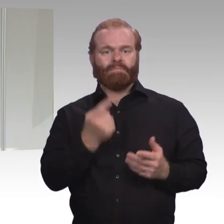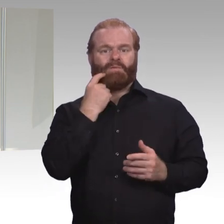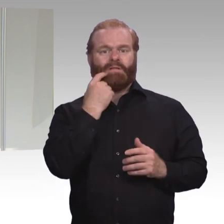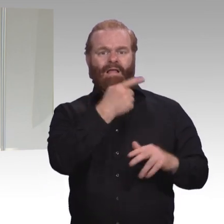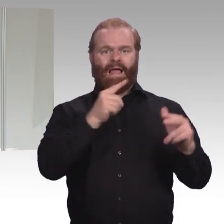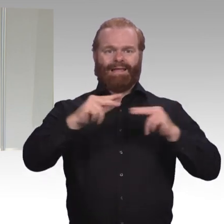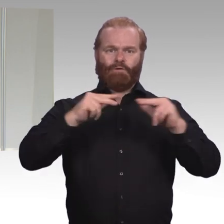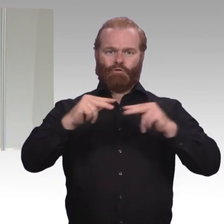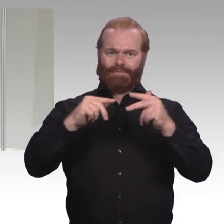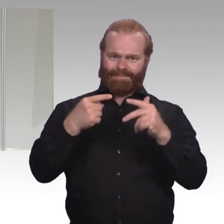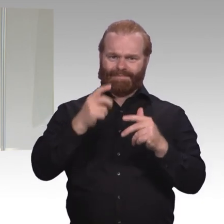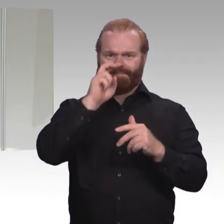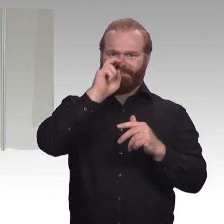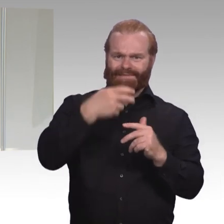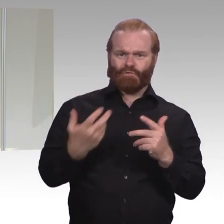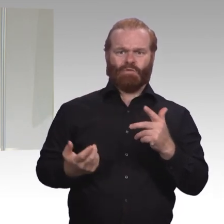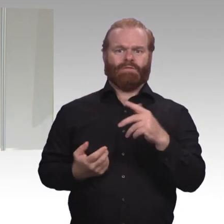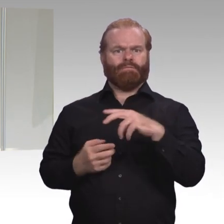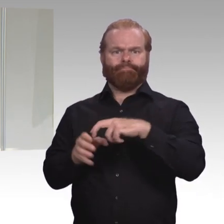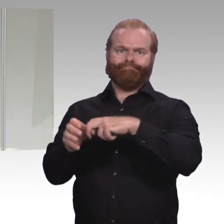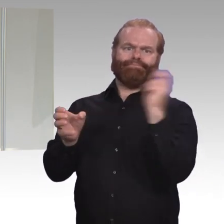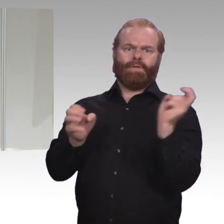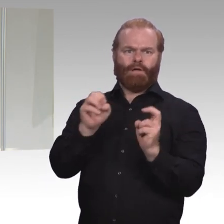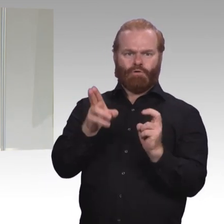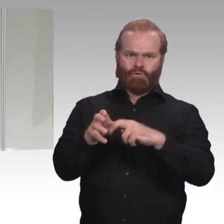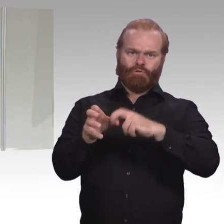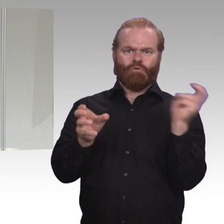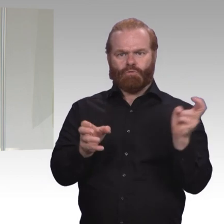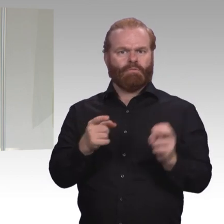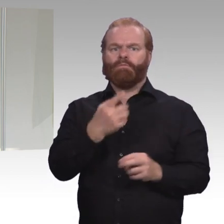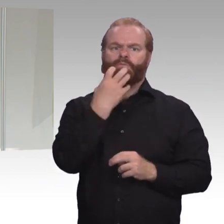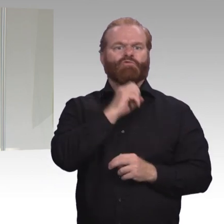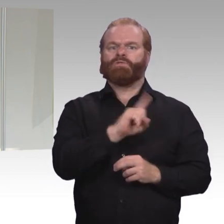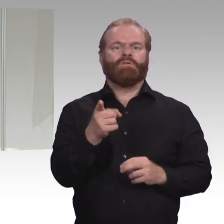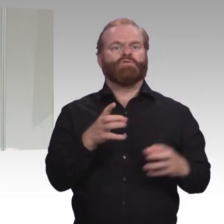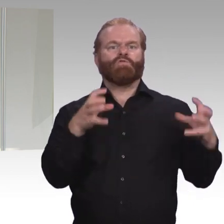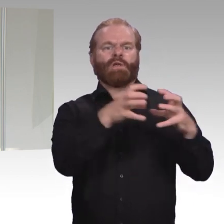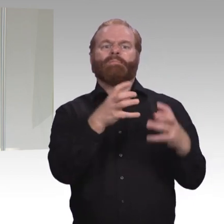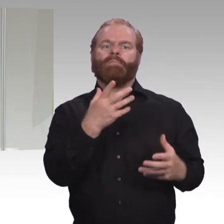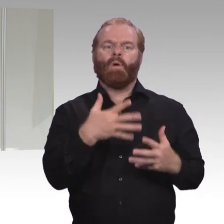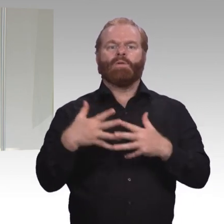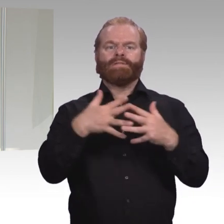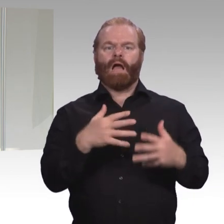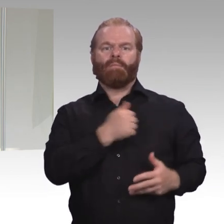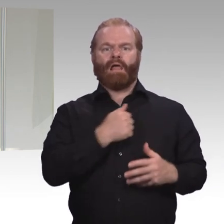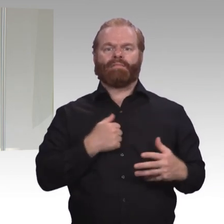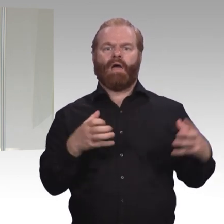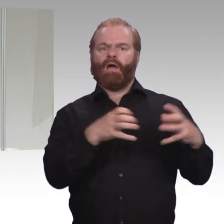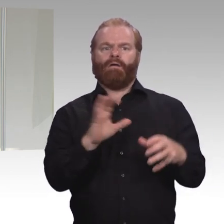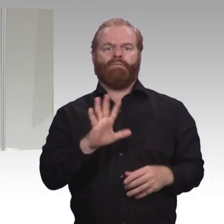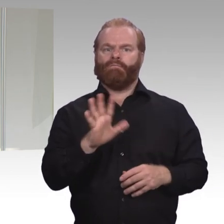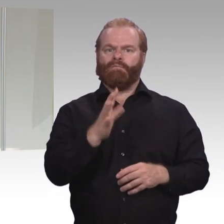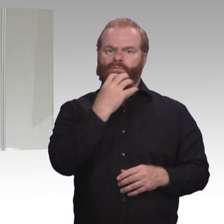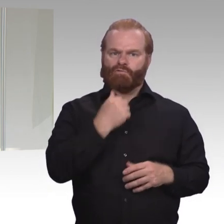eine europäische Diskussion gegenüber Großbritannien auch anbieten. Und ich hoffe, dass noch in